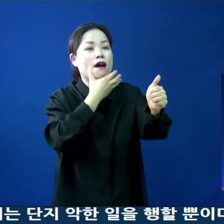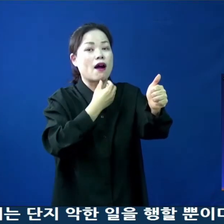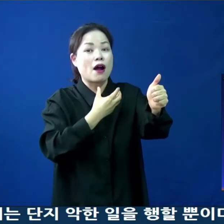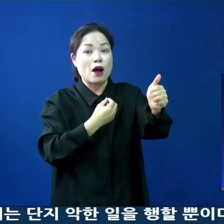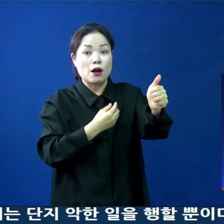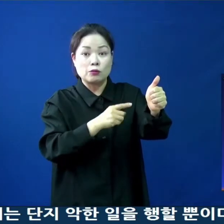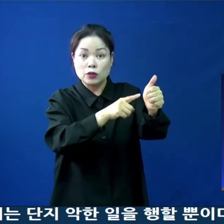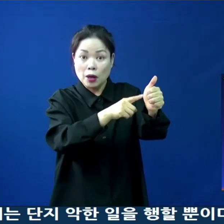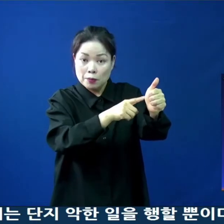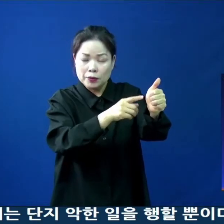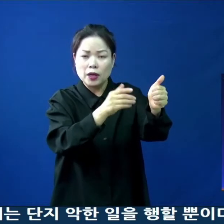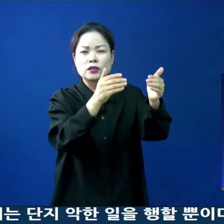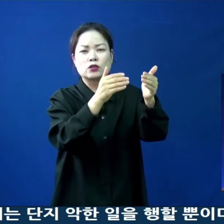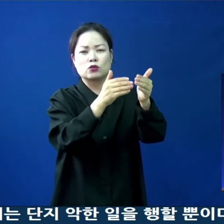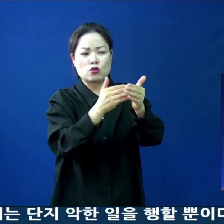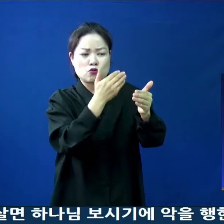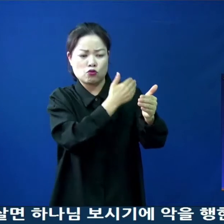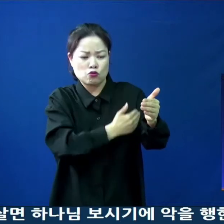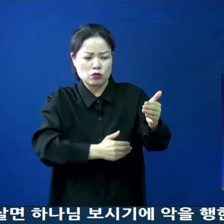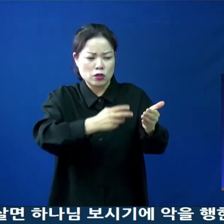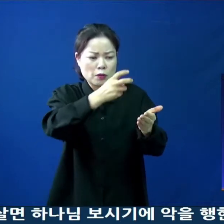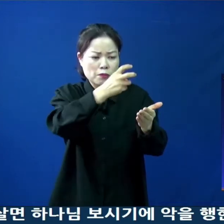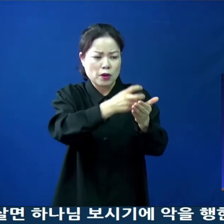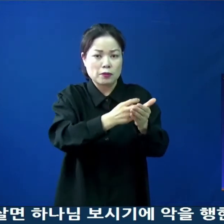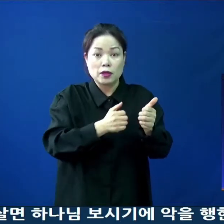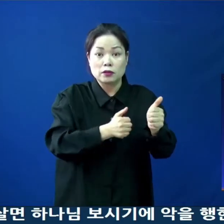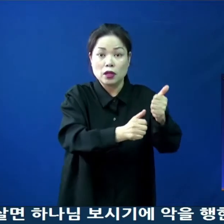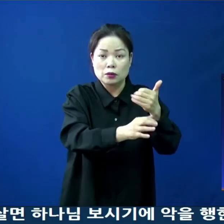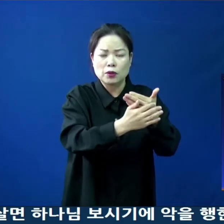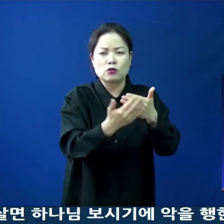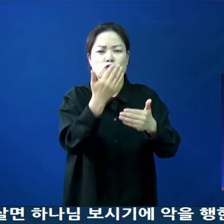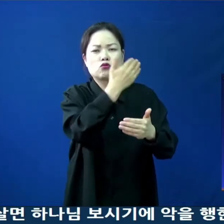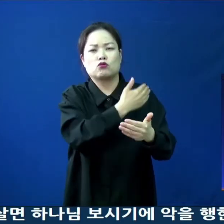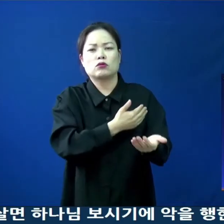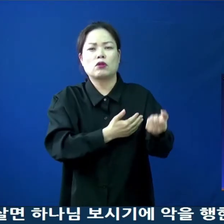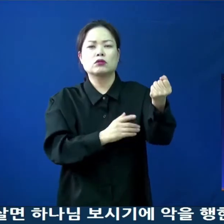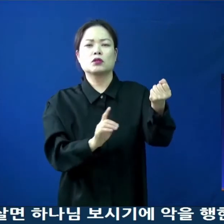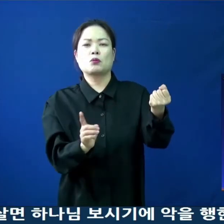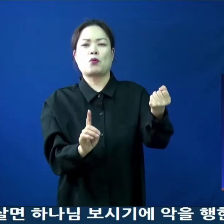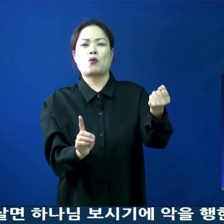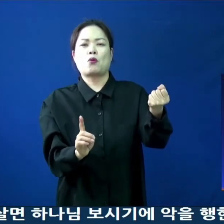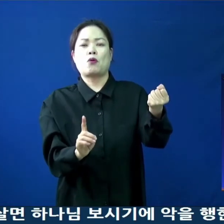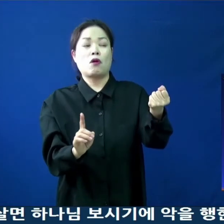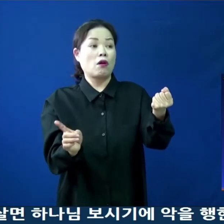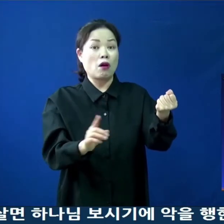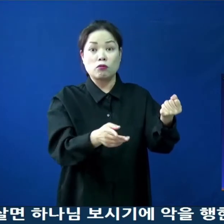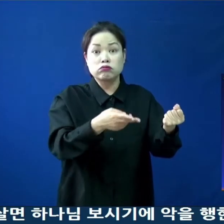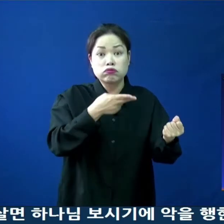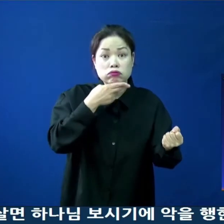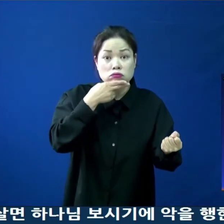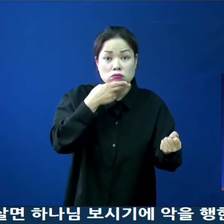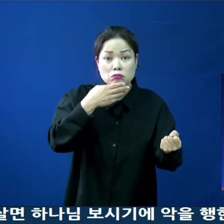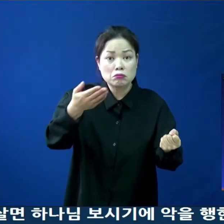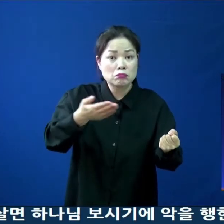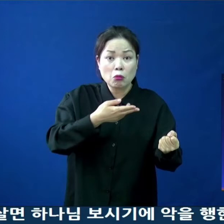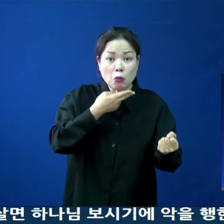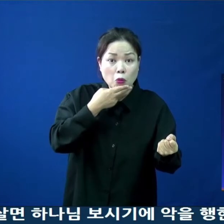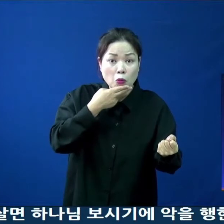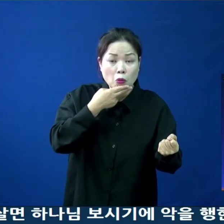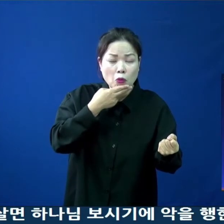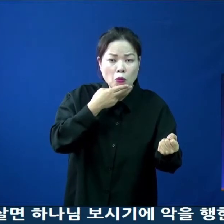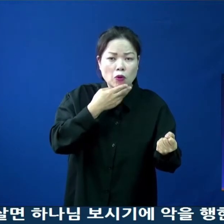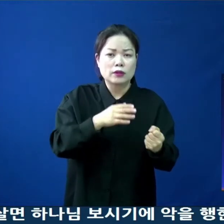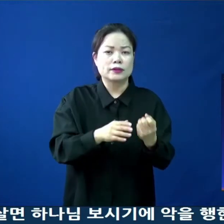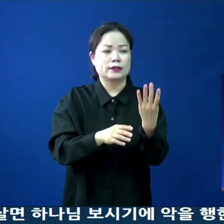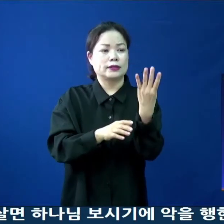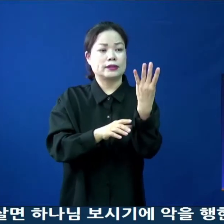아브라함조차도 육신의 법에 따르면 그가 육신으로 얻은 게 무엇이냐? 아무것도 없다는 거예요.